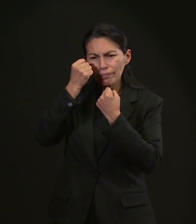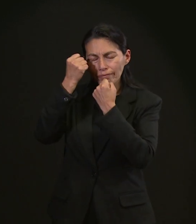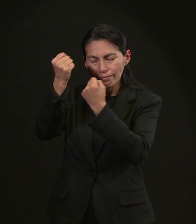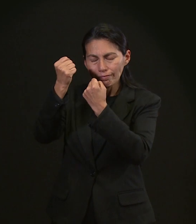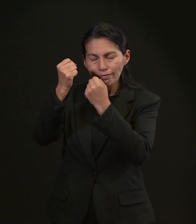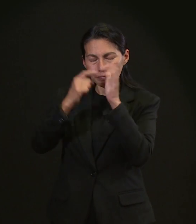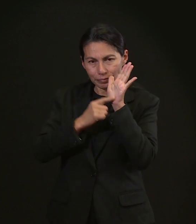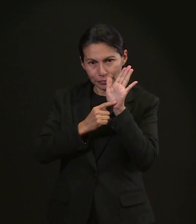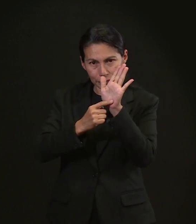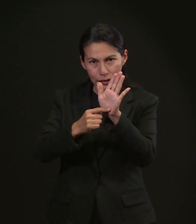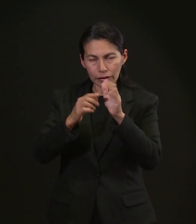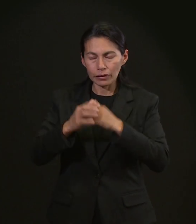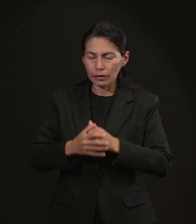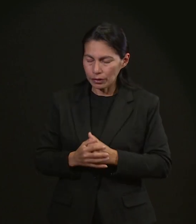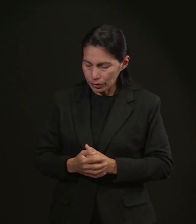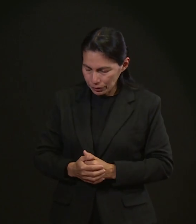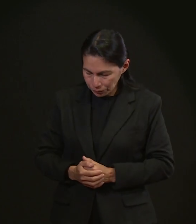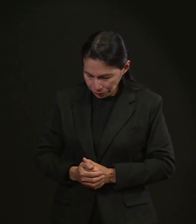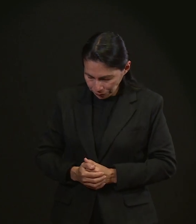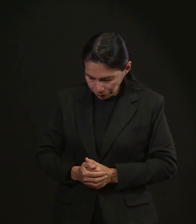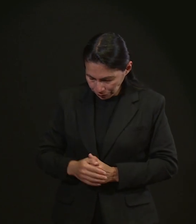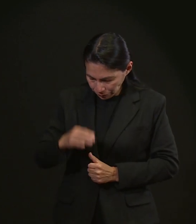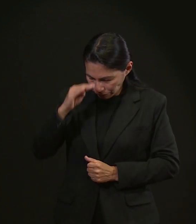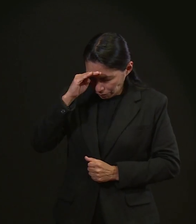manifieste su poder oremos